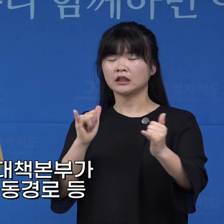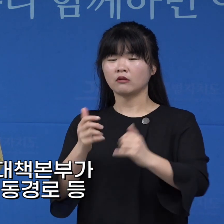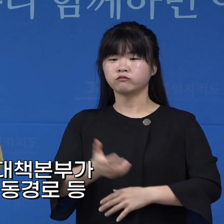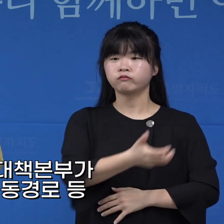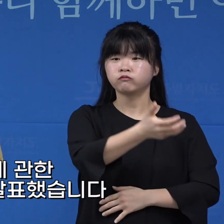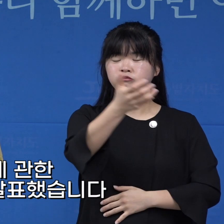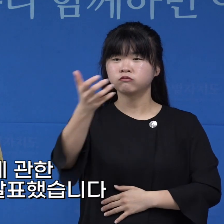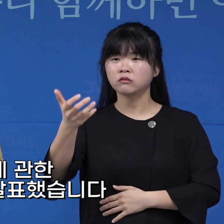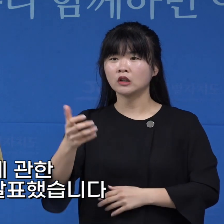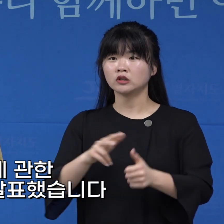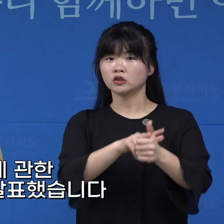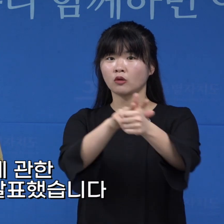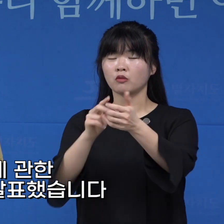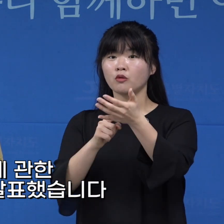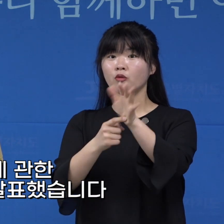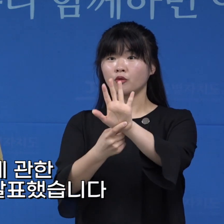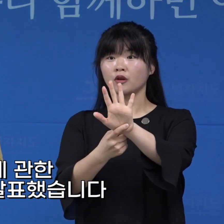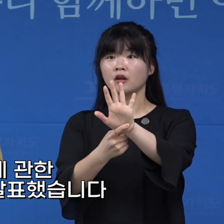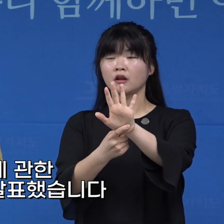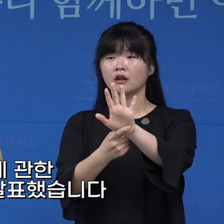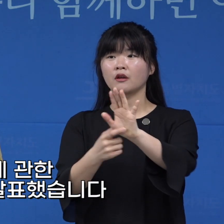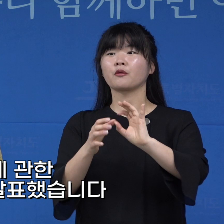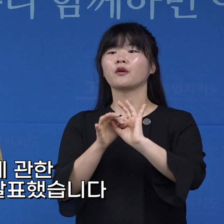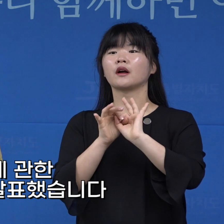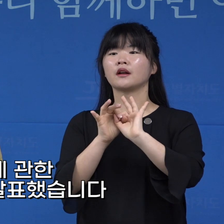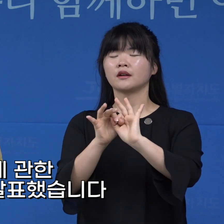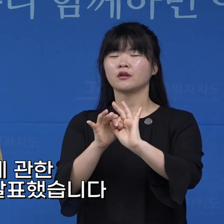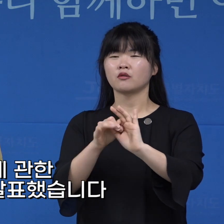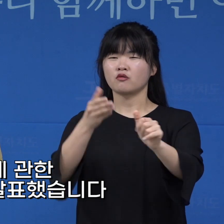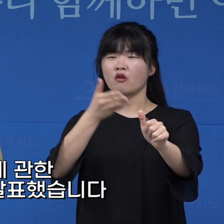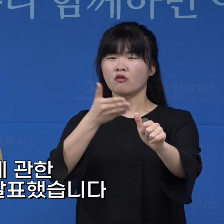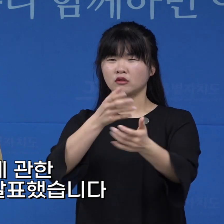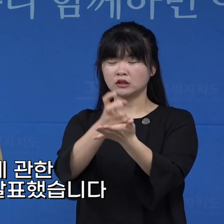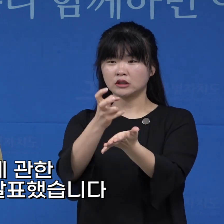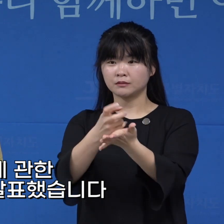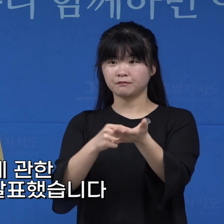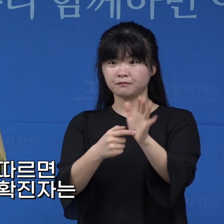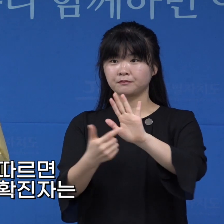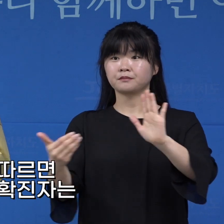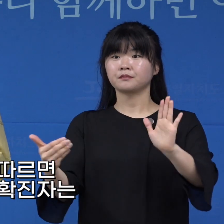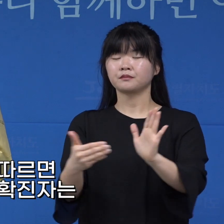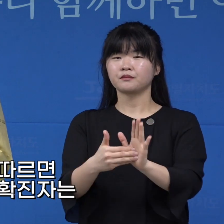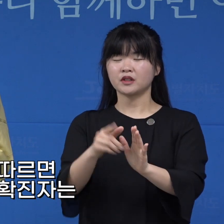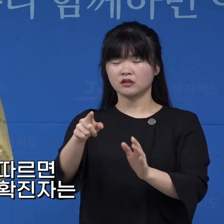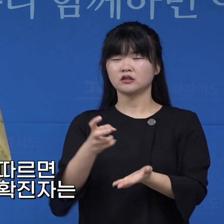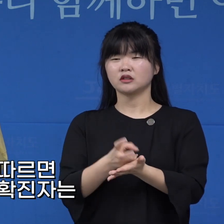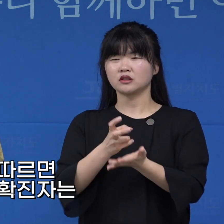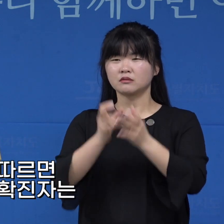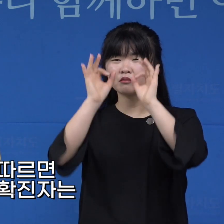이동 경로 등 정보 공개에 관한 권고성 지침을 발표했습니다. 이 지침에